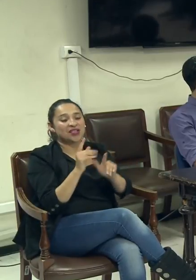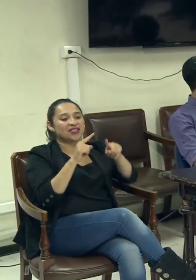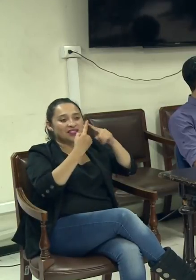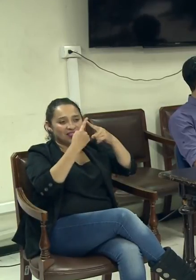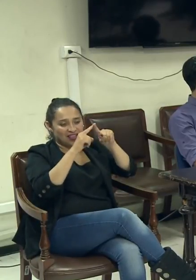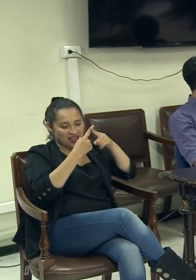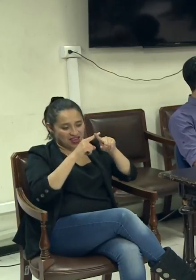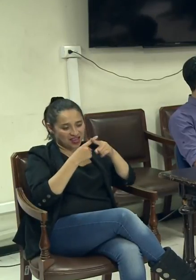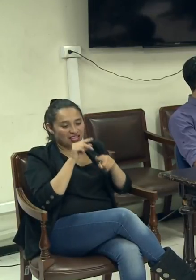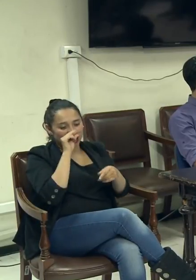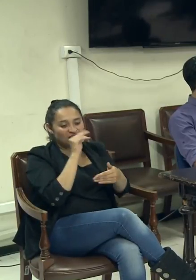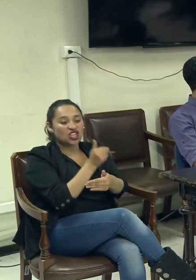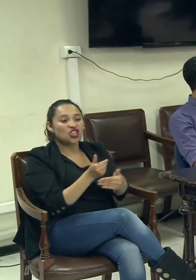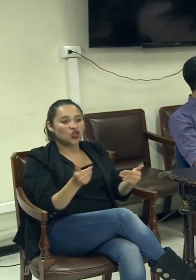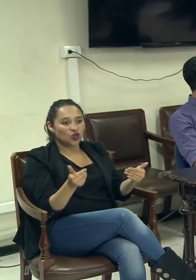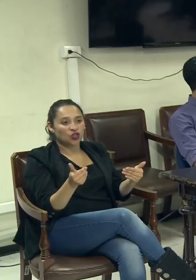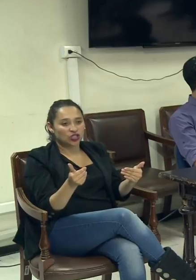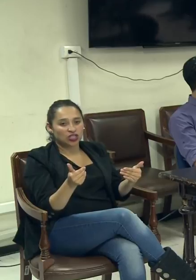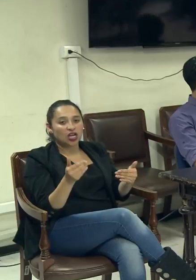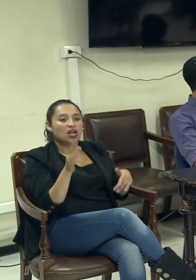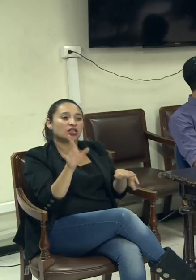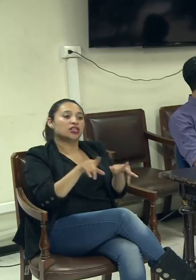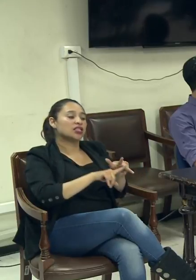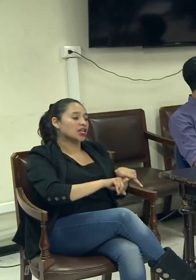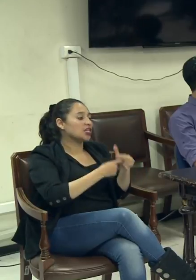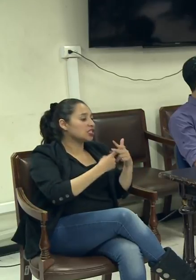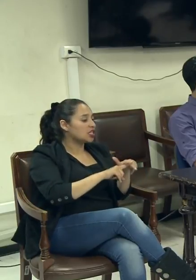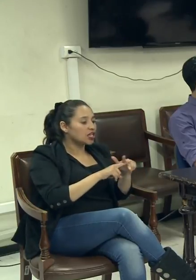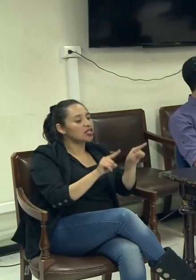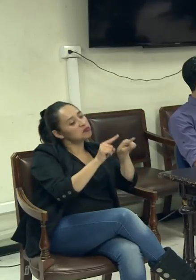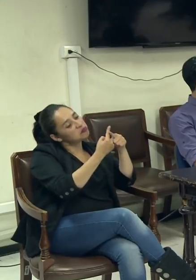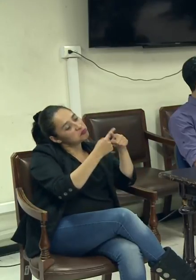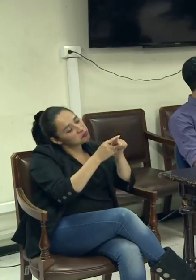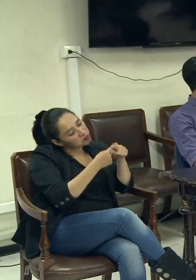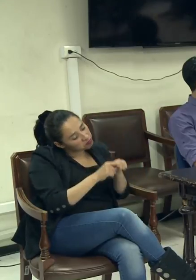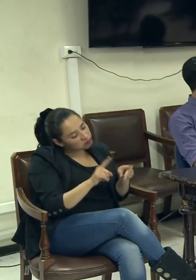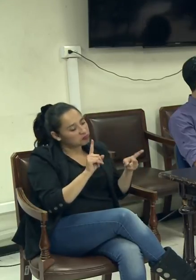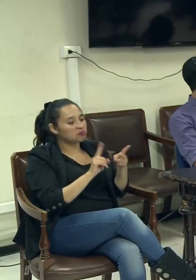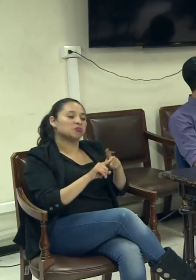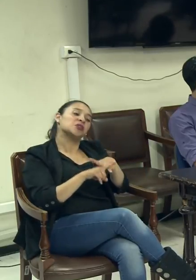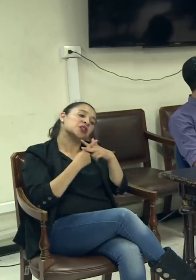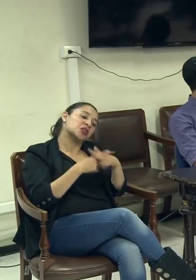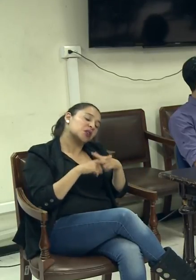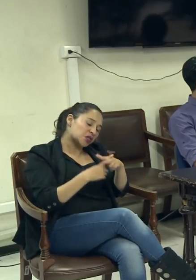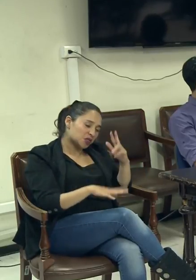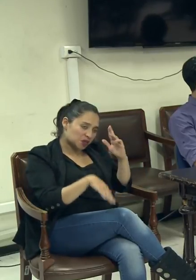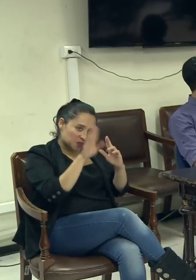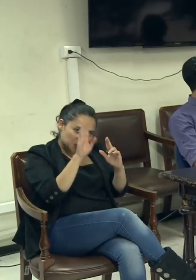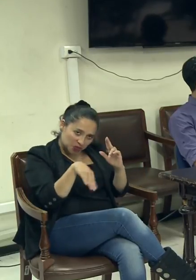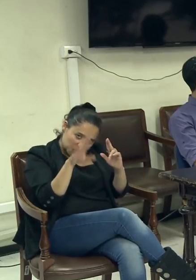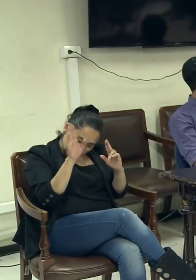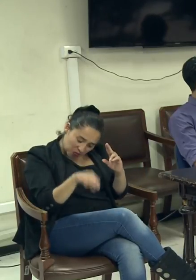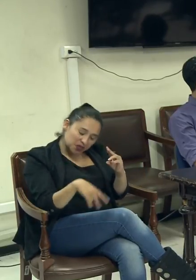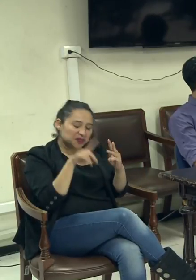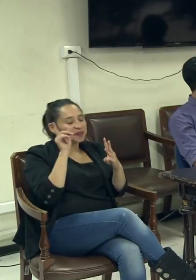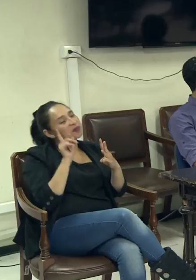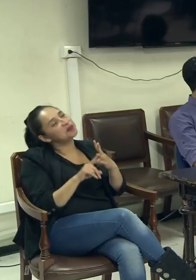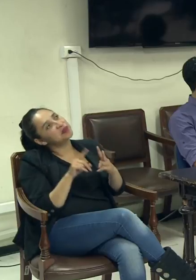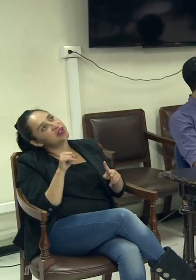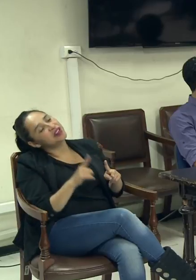Ah, bueno, pues entonces había talleres de bordado, había talleres de pintura, había talleres